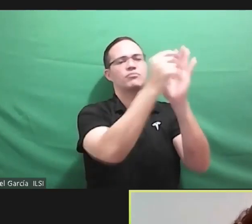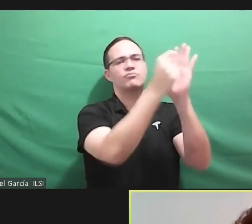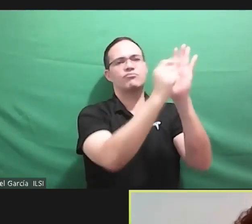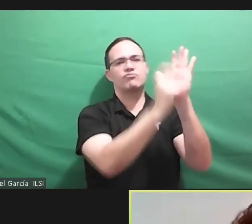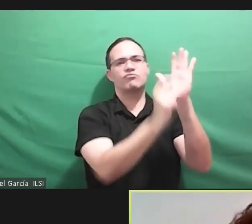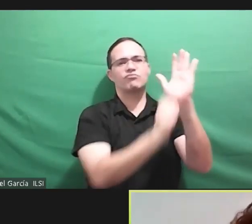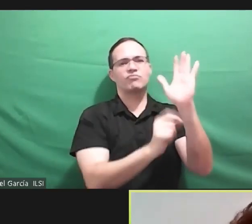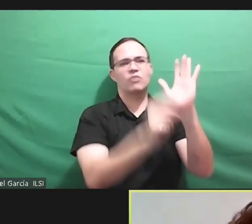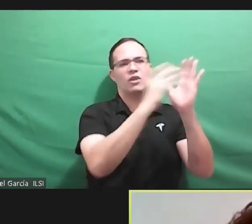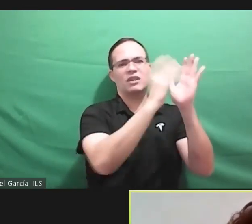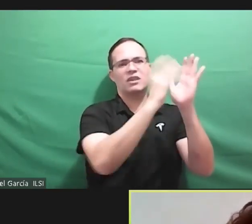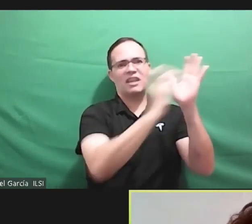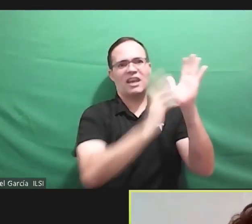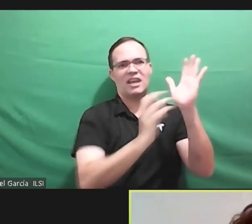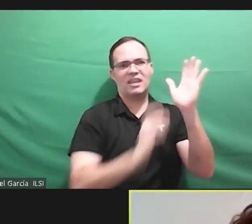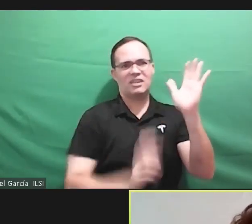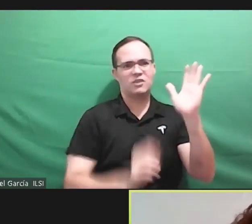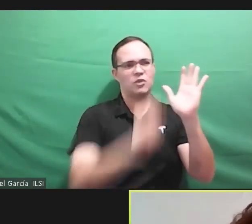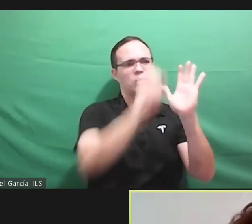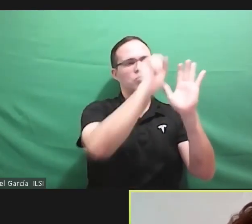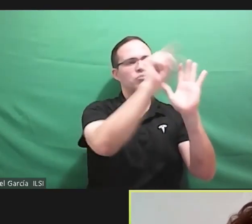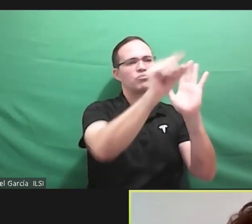No podemos preguntar eso